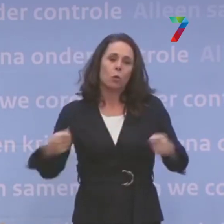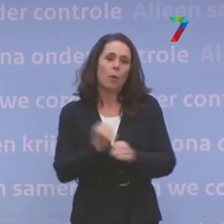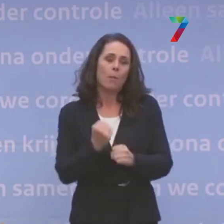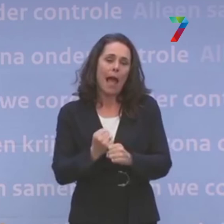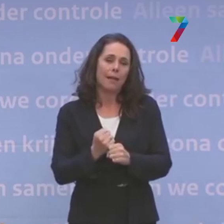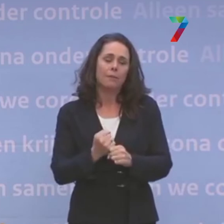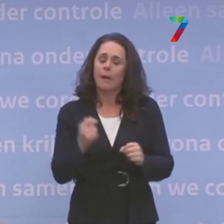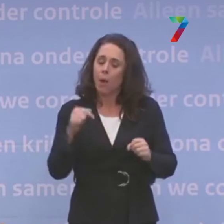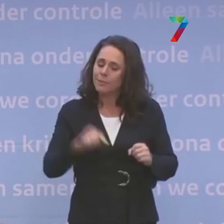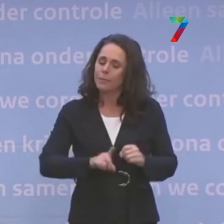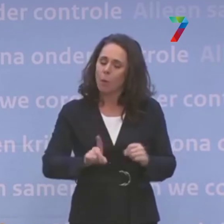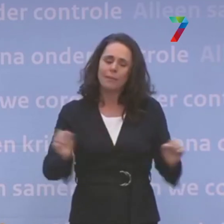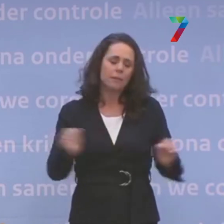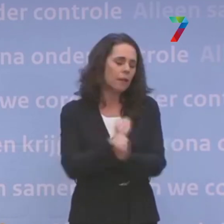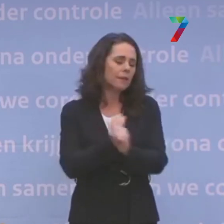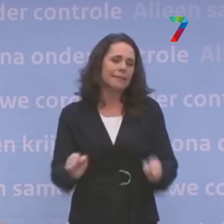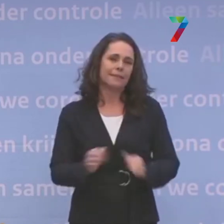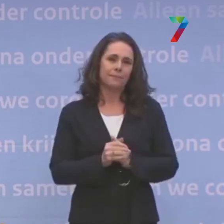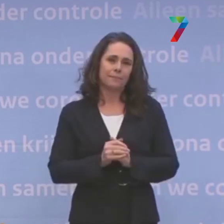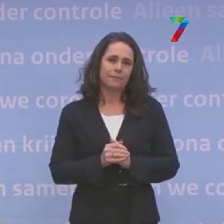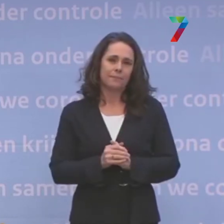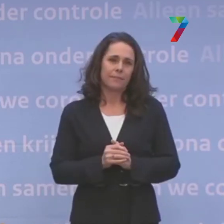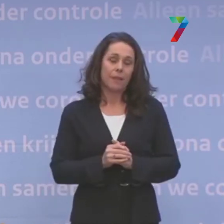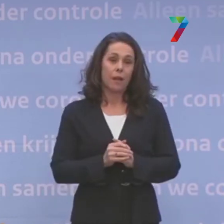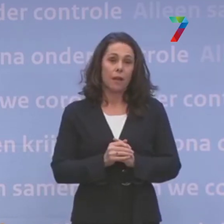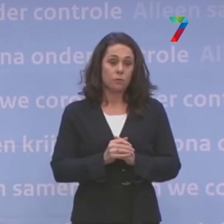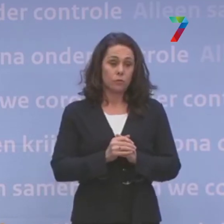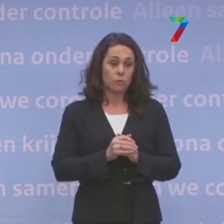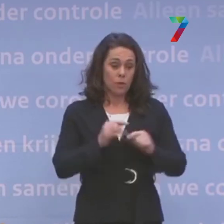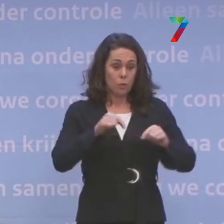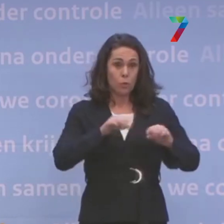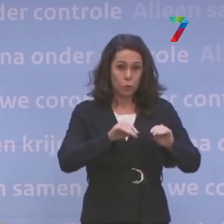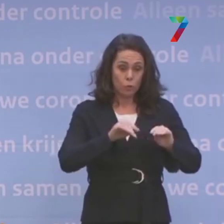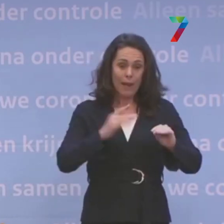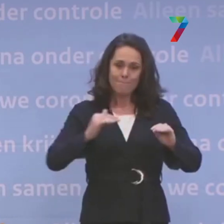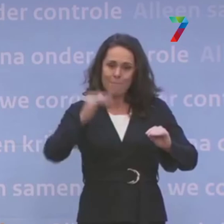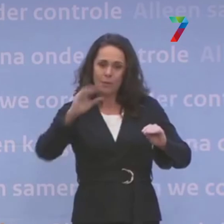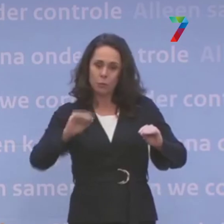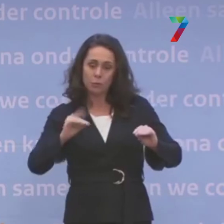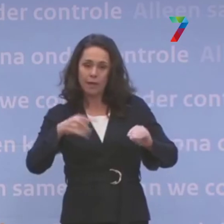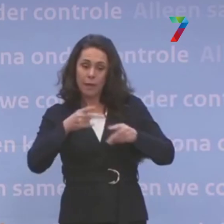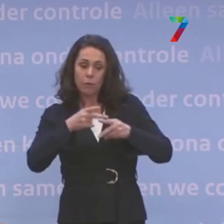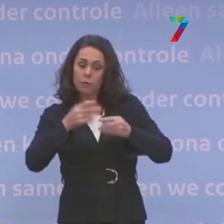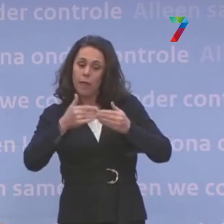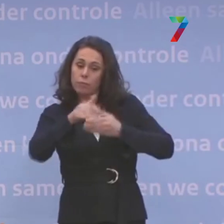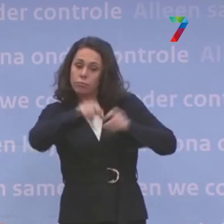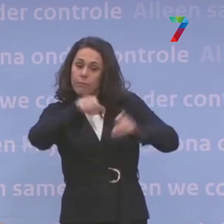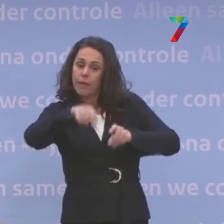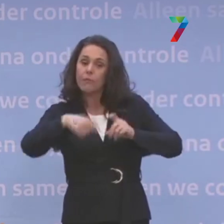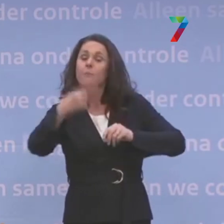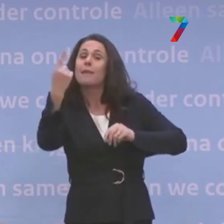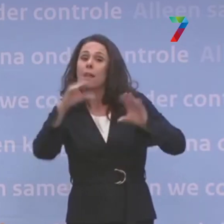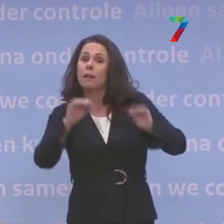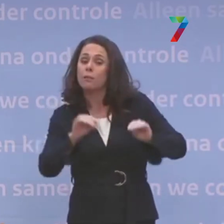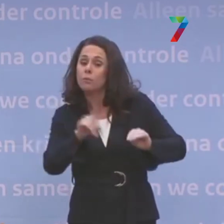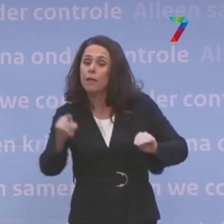het kan simpelweg op dit moment niet. Want als je dat nu meer zou doen dan we nu doen, en voorzichtig ook met elkaar blijven kijken de komende weken wat er verder kan, je